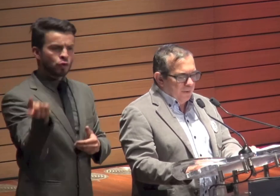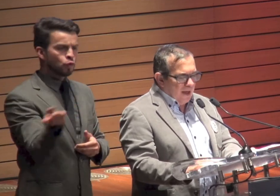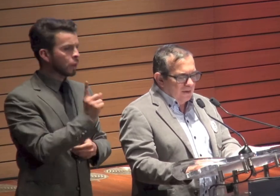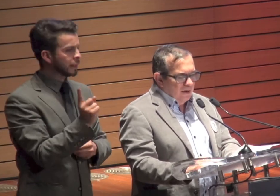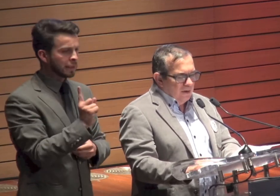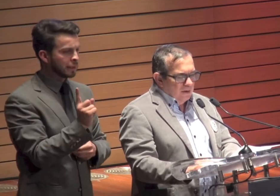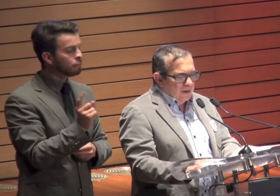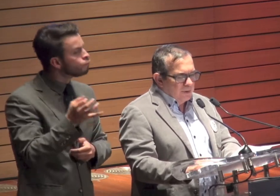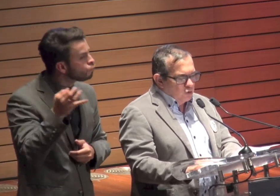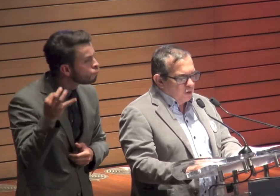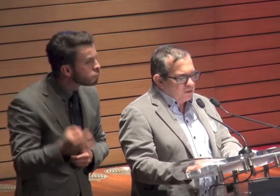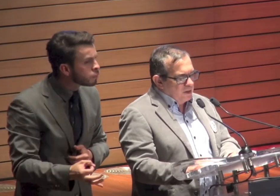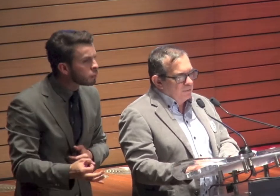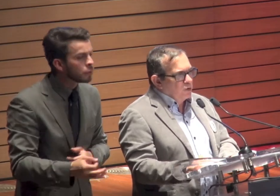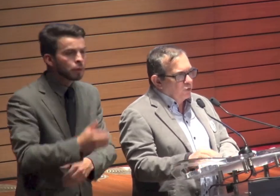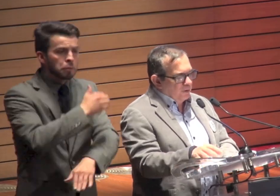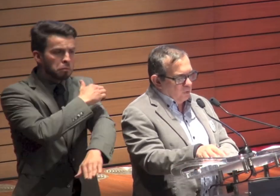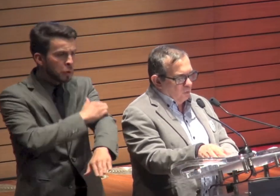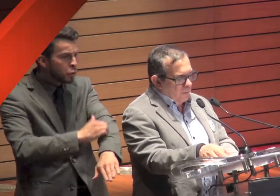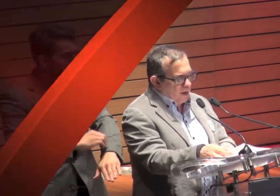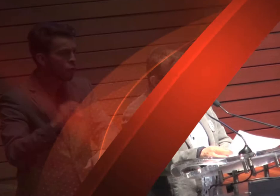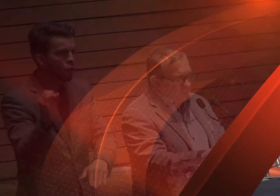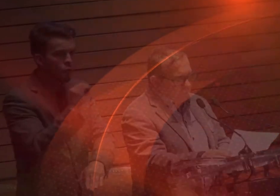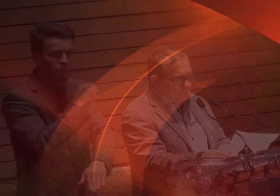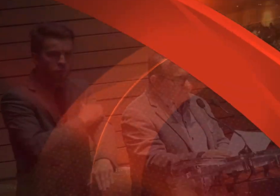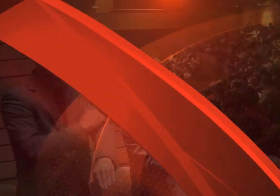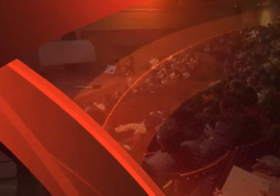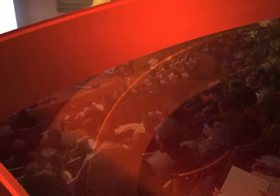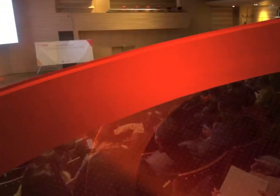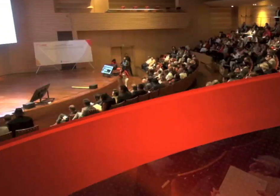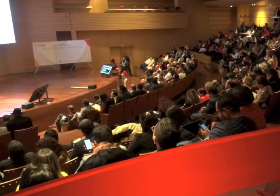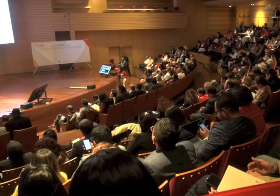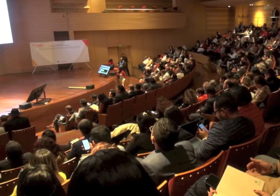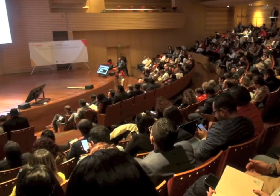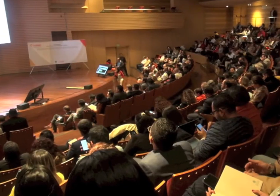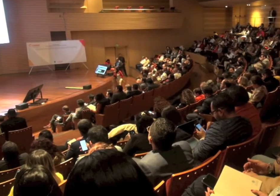legítima propiedad de millones y millones de colombianos.